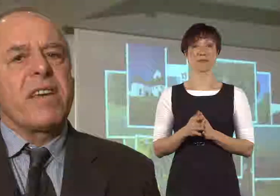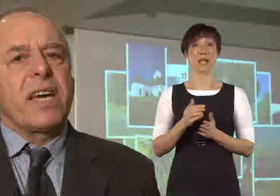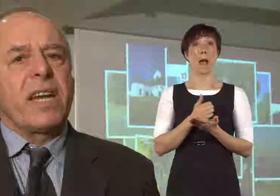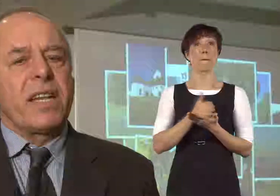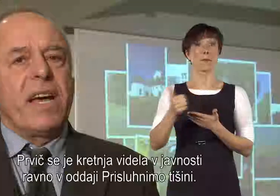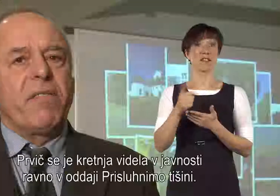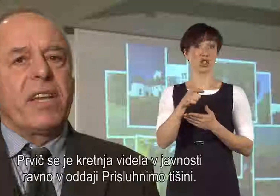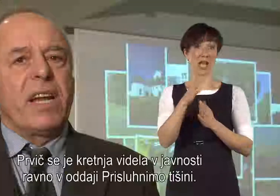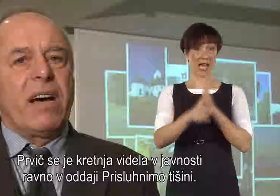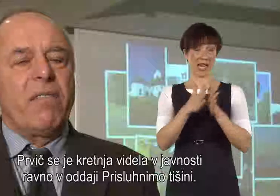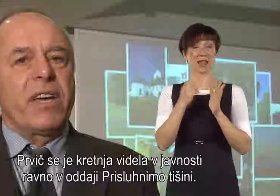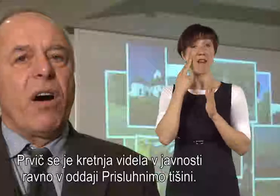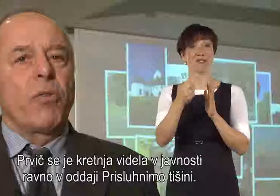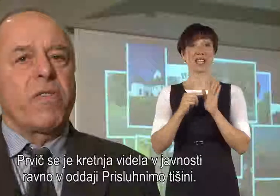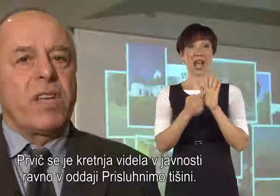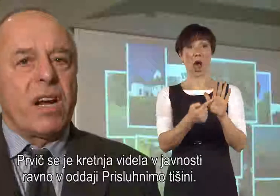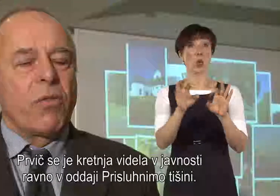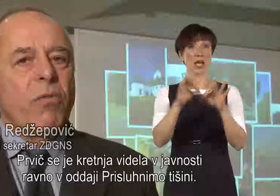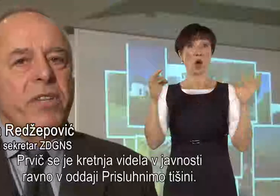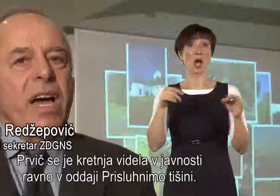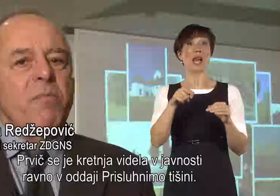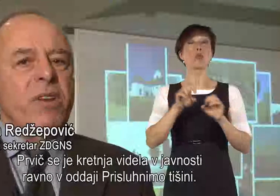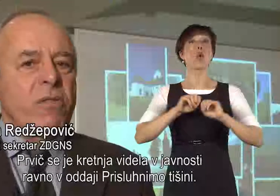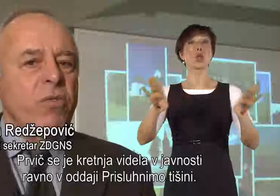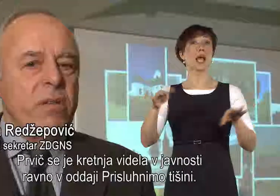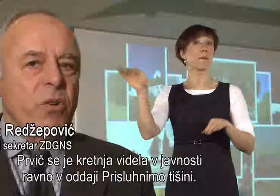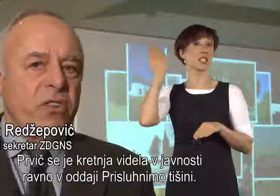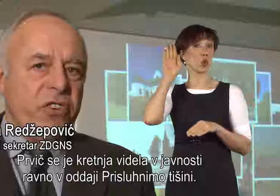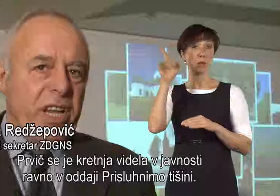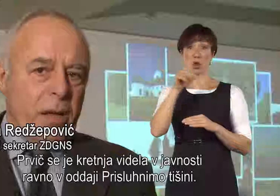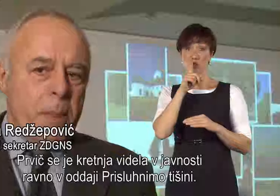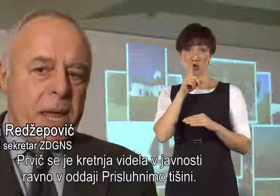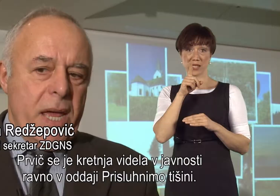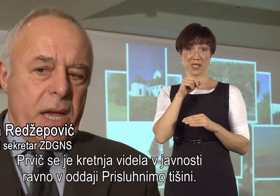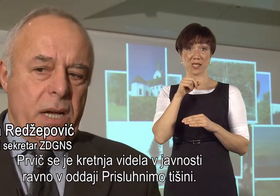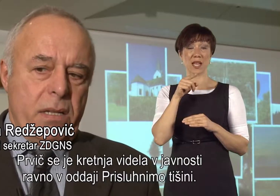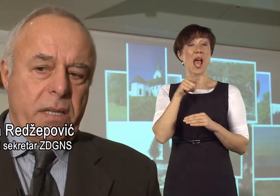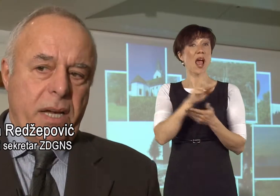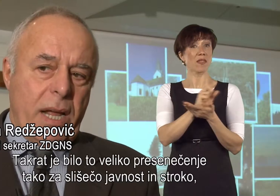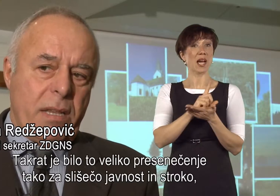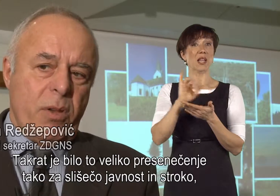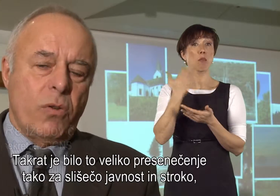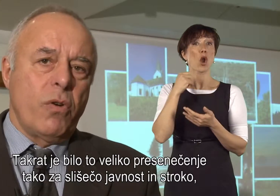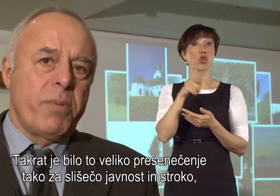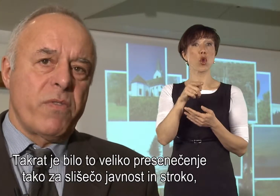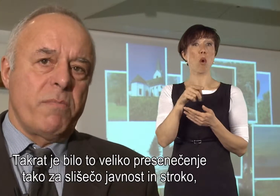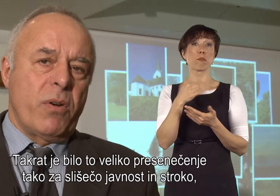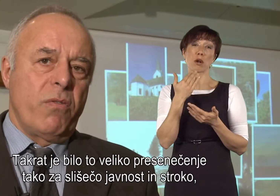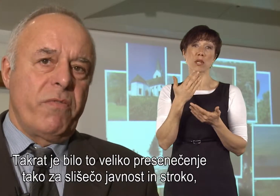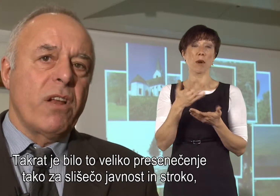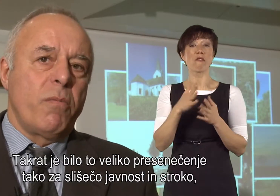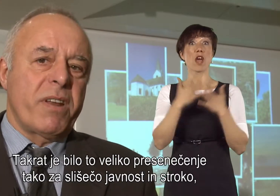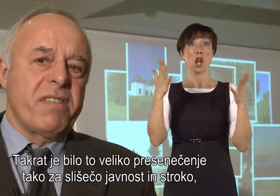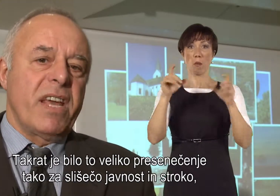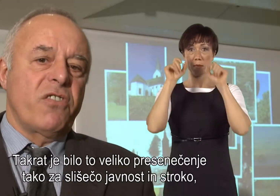Prvič se je kretnja videla v javnosti ravno v oddaji Prisluhnimo tišini. Takrat je bilo to